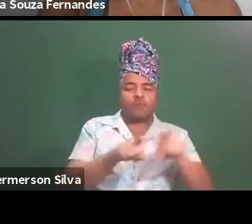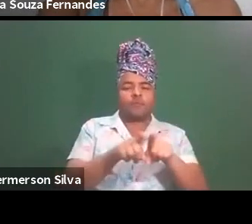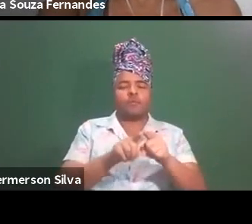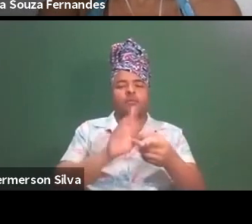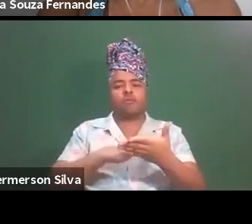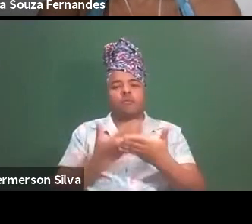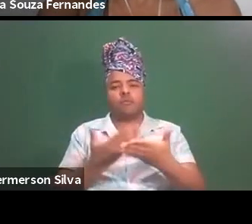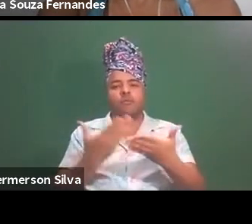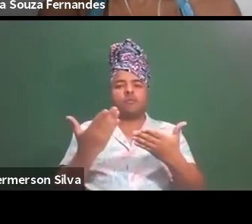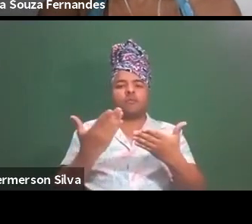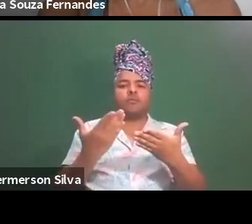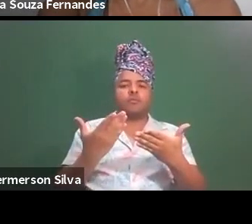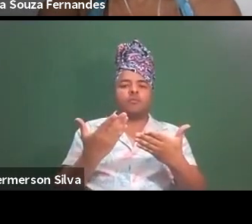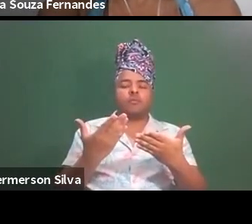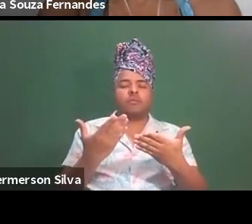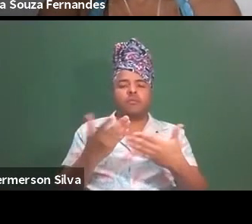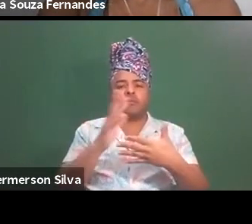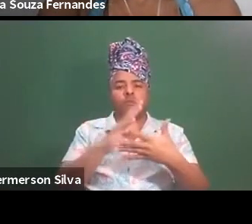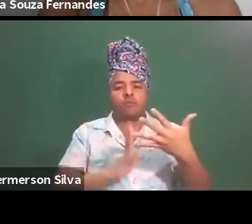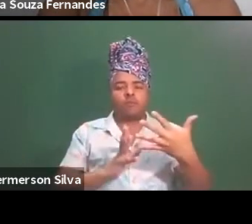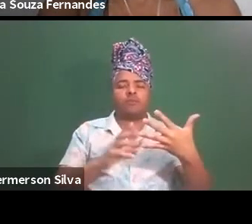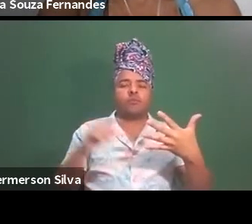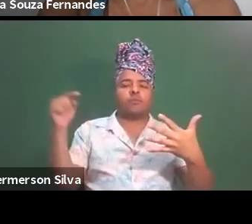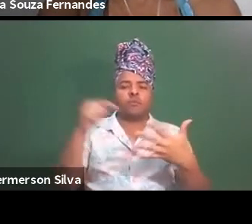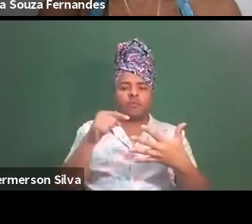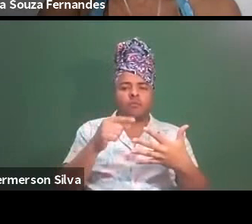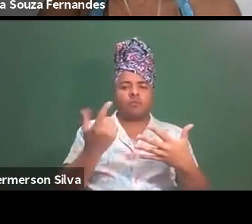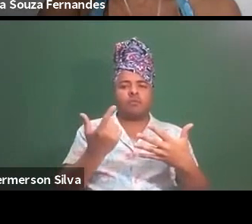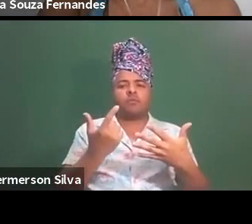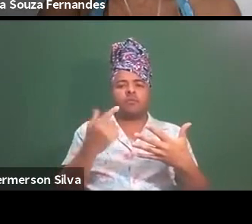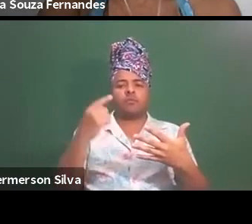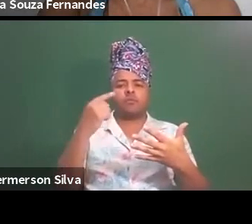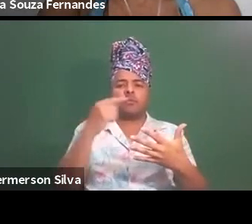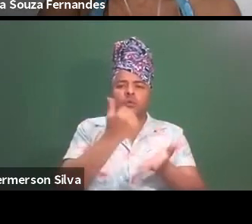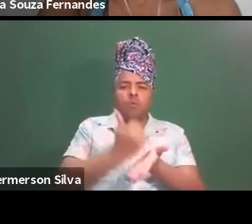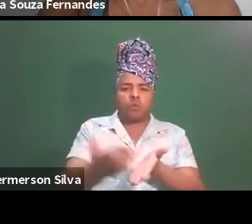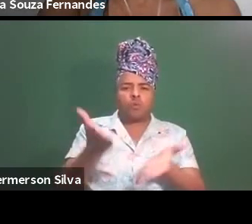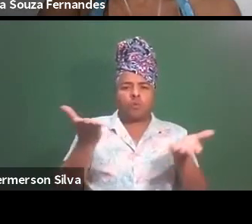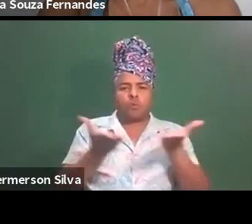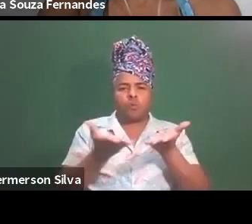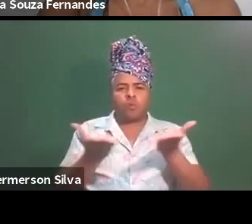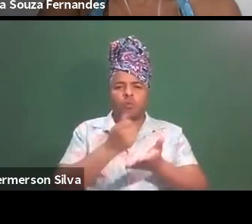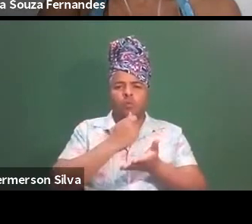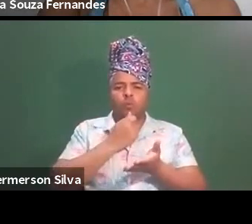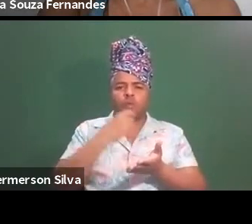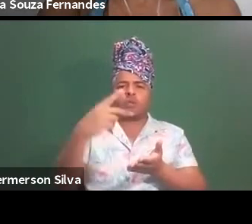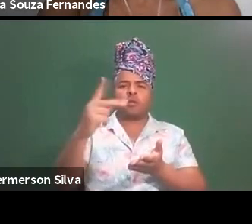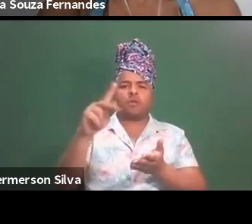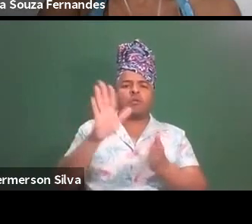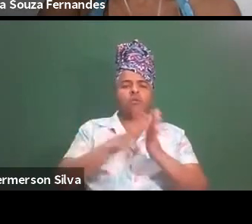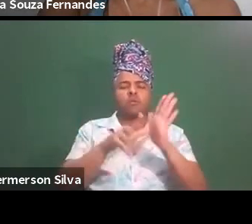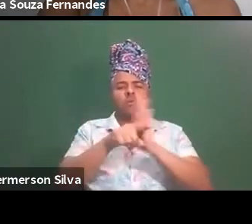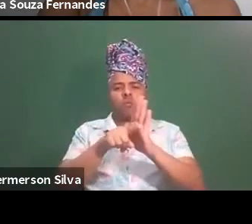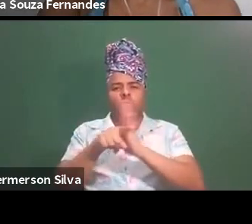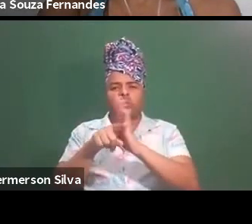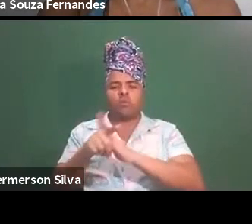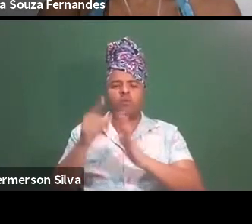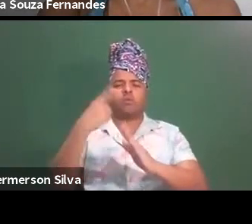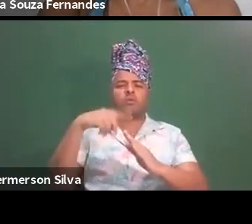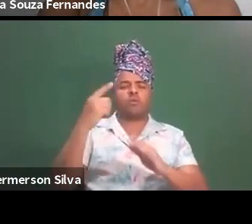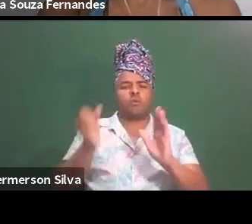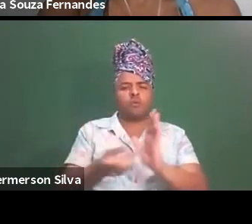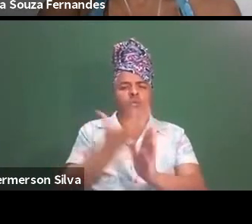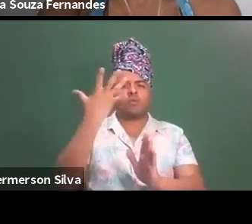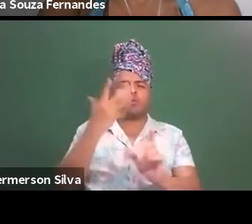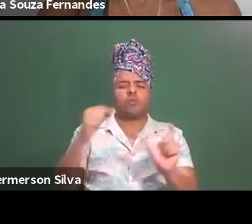faz a interpretação em Libras, a tradução em Libras, ele não começou agora, ele contou, né, a pesquisa dele, criando o